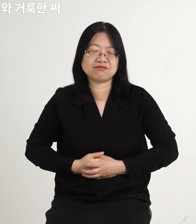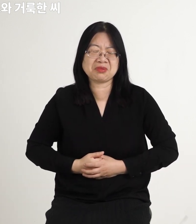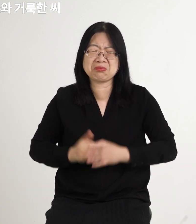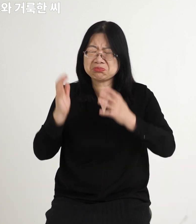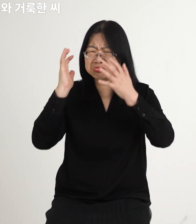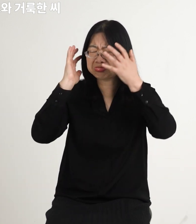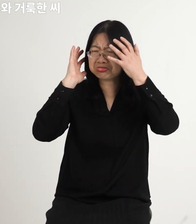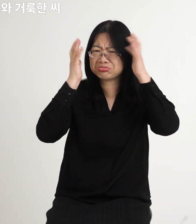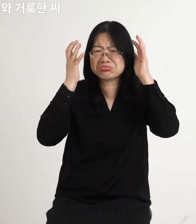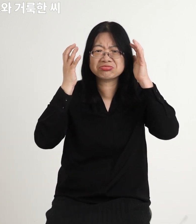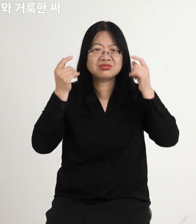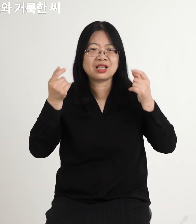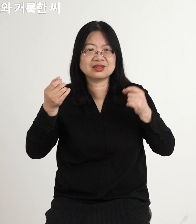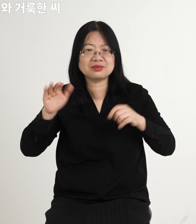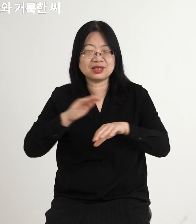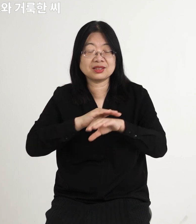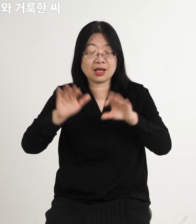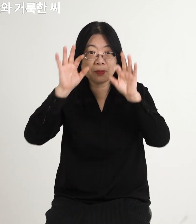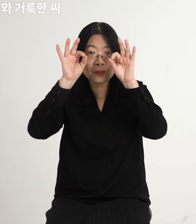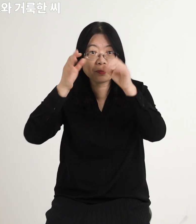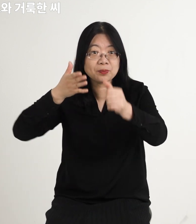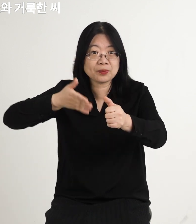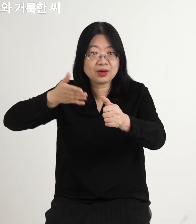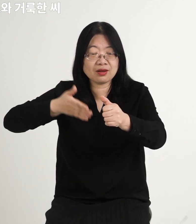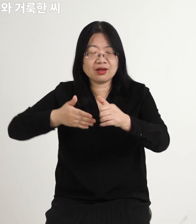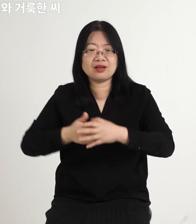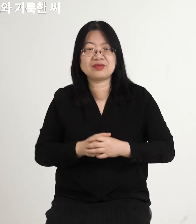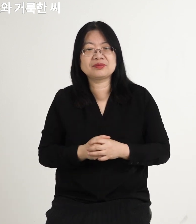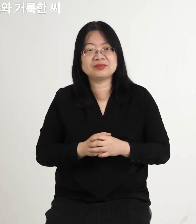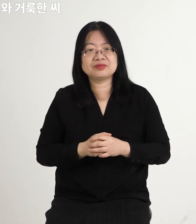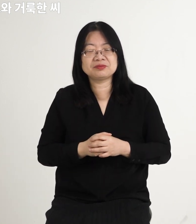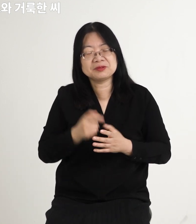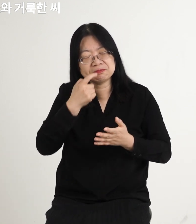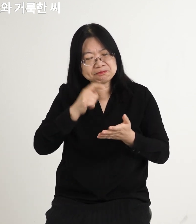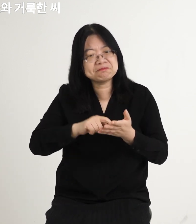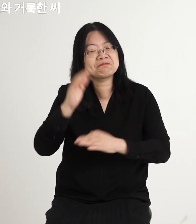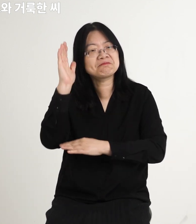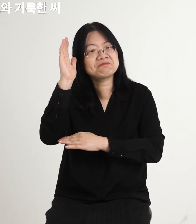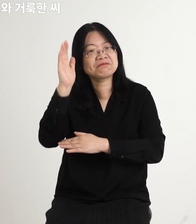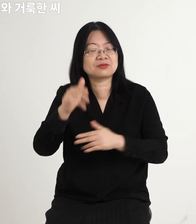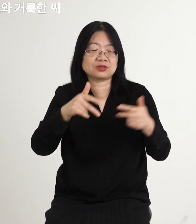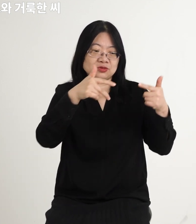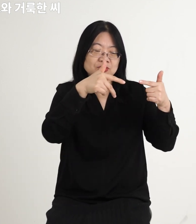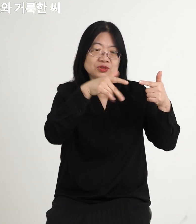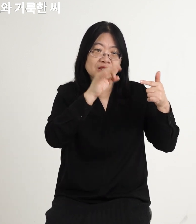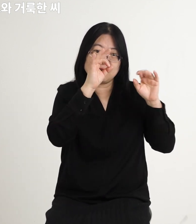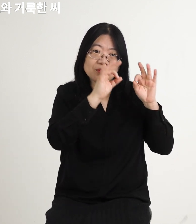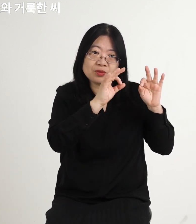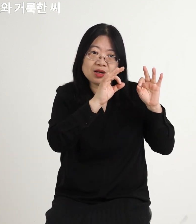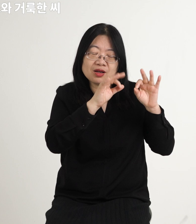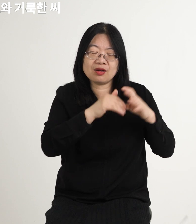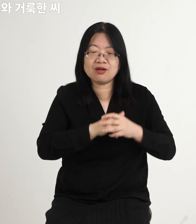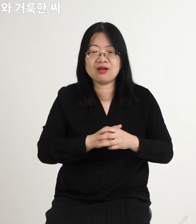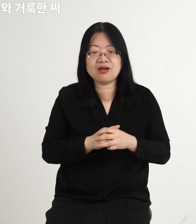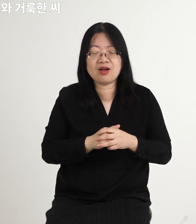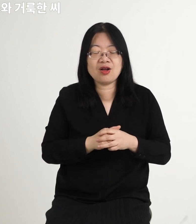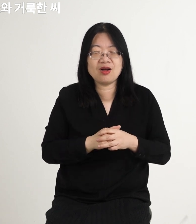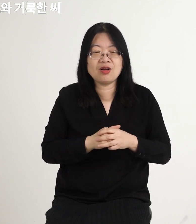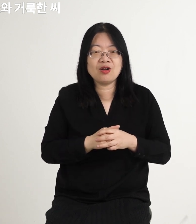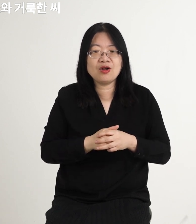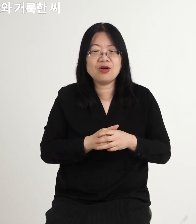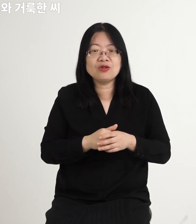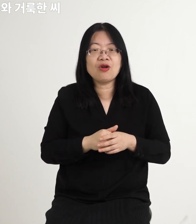복잡한 것 같지만 잘 들어보시면 쉬운 얘기예요. 6장에서는 어느 왕의 죽음이